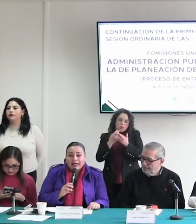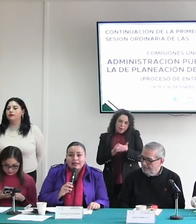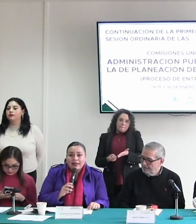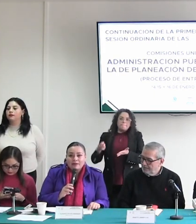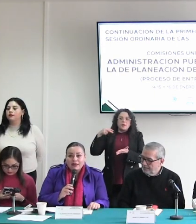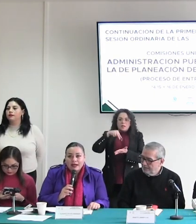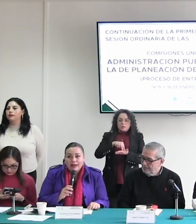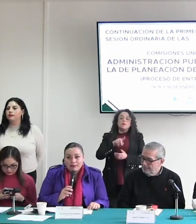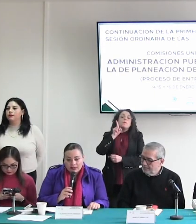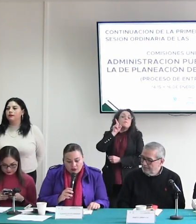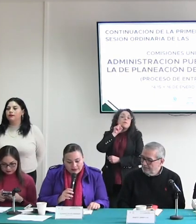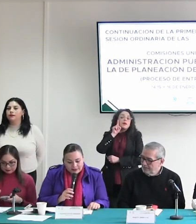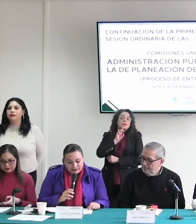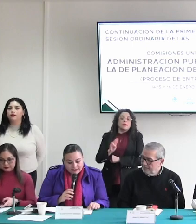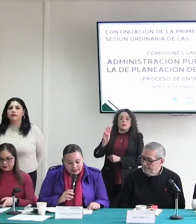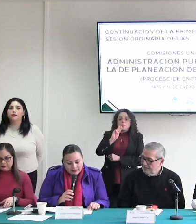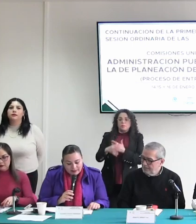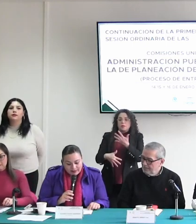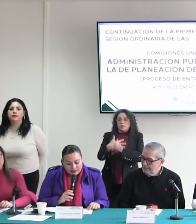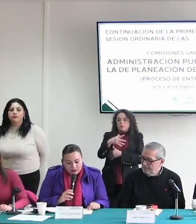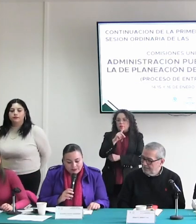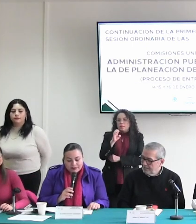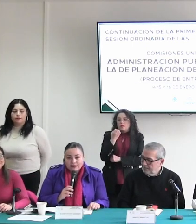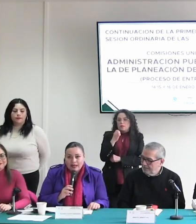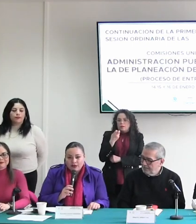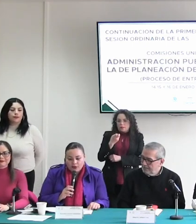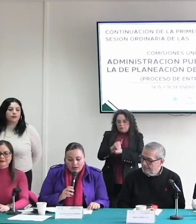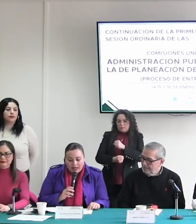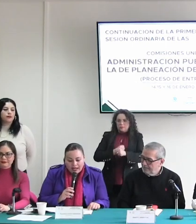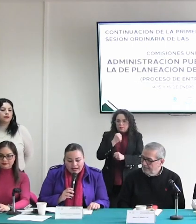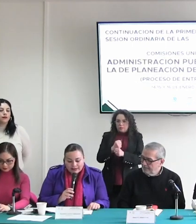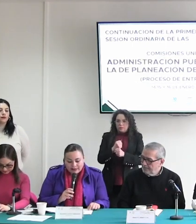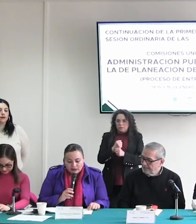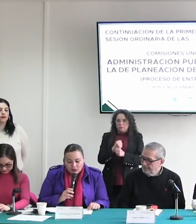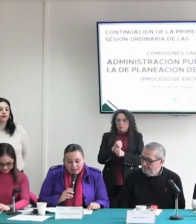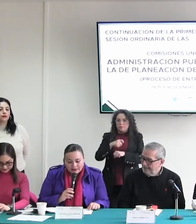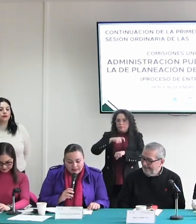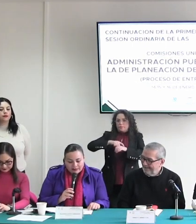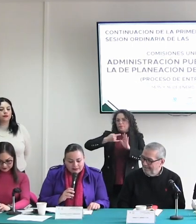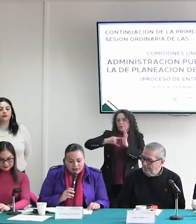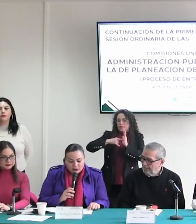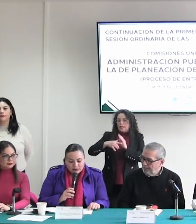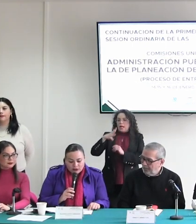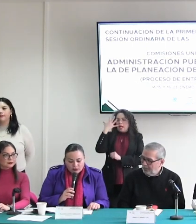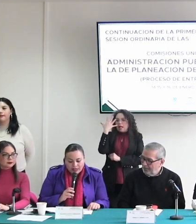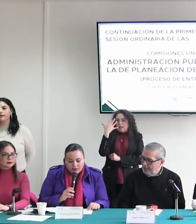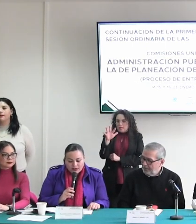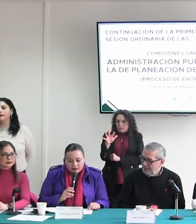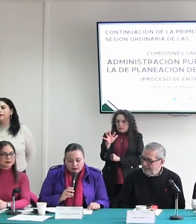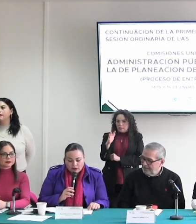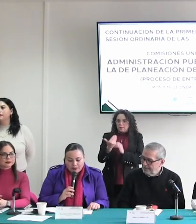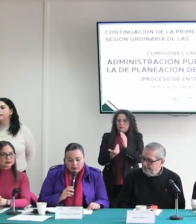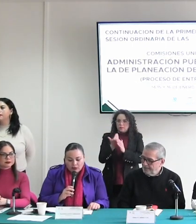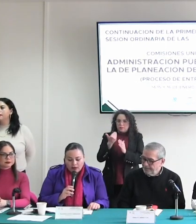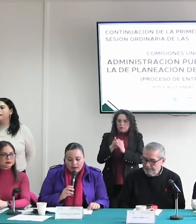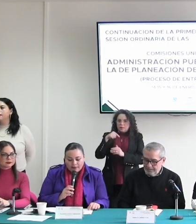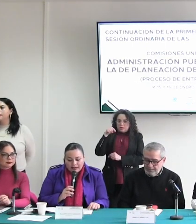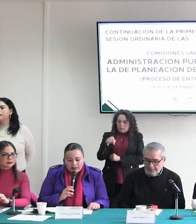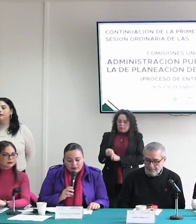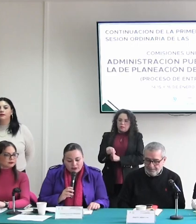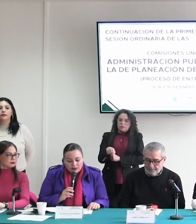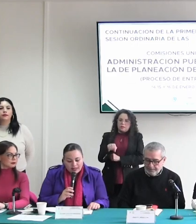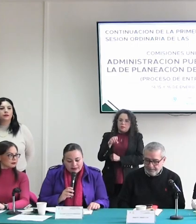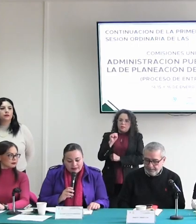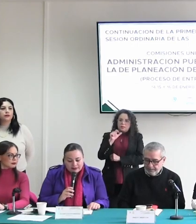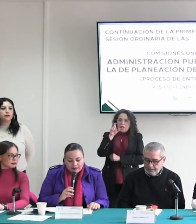presencial el día de mañana, miércoles 15 de enero del presente año, a las 10 horas, en este Salón 3, ubicado en el segundo piso